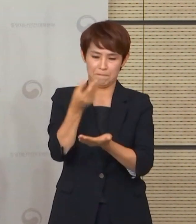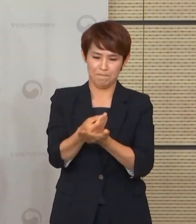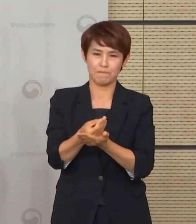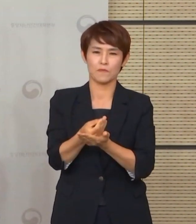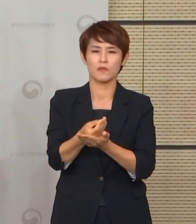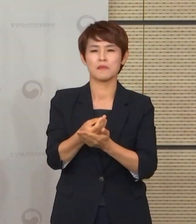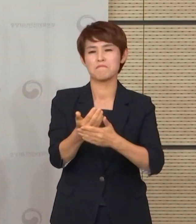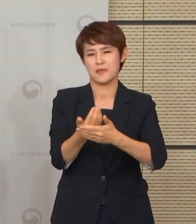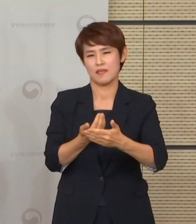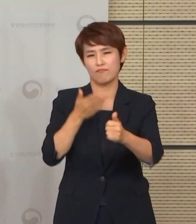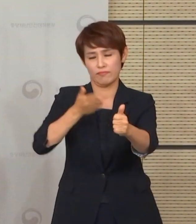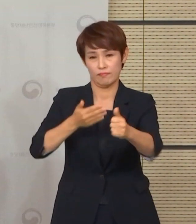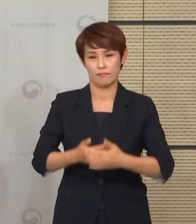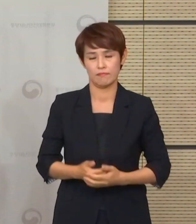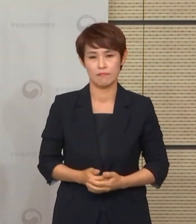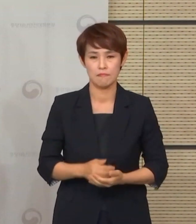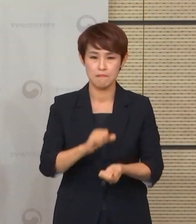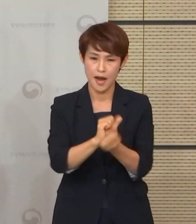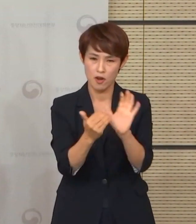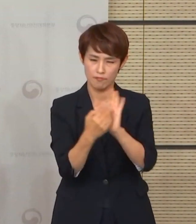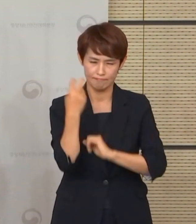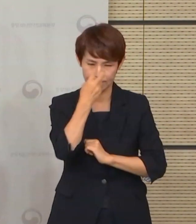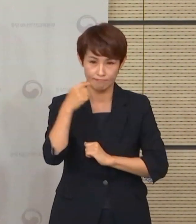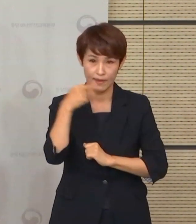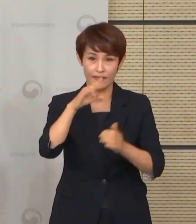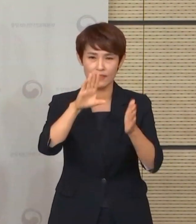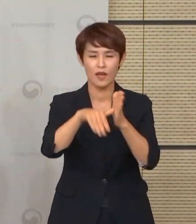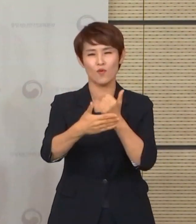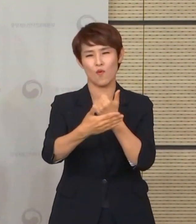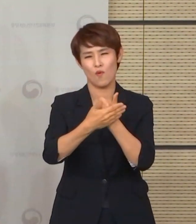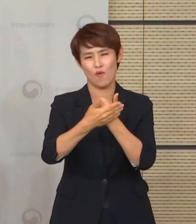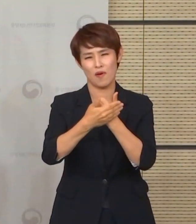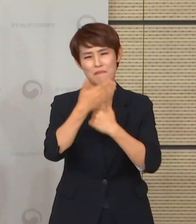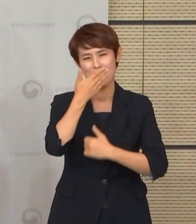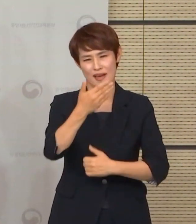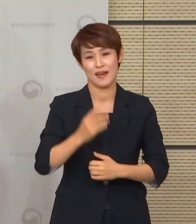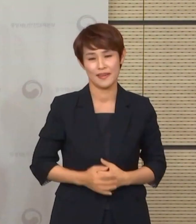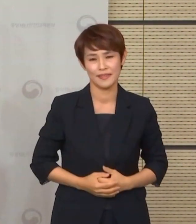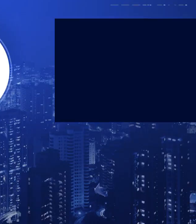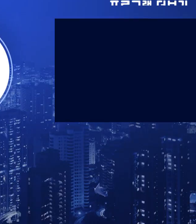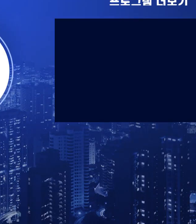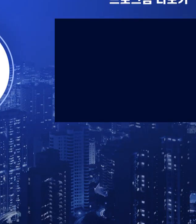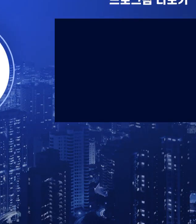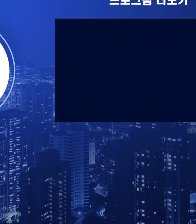해주시면 방역 점검을 강화하는 데 도움이 크게 될 것입니다